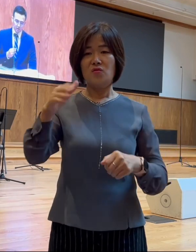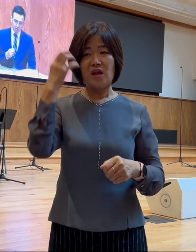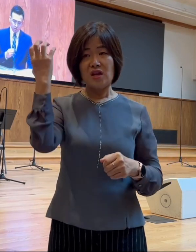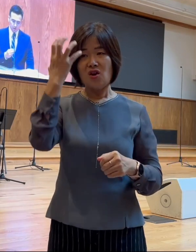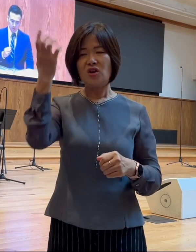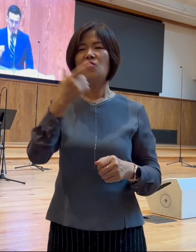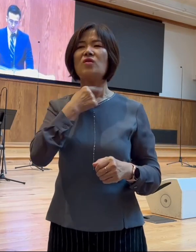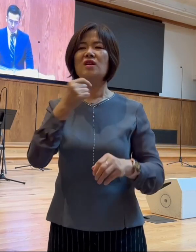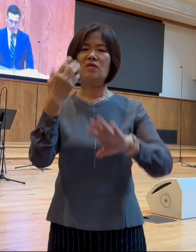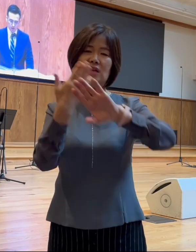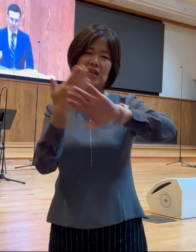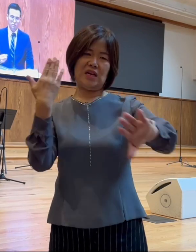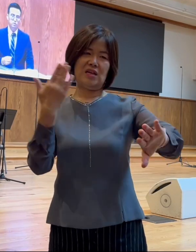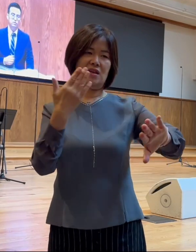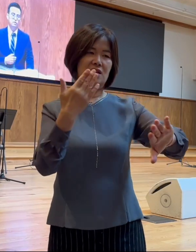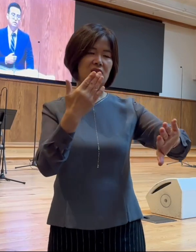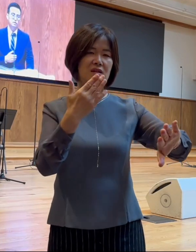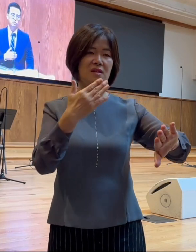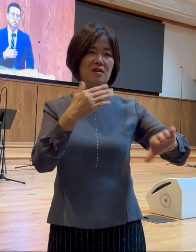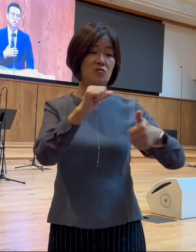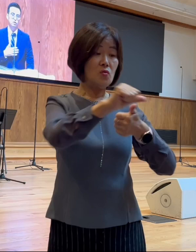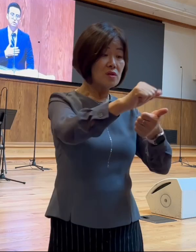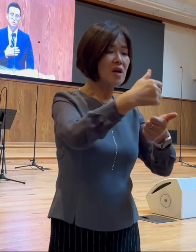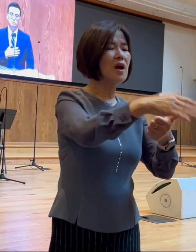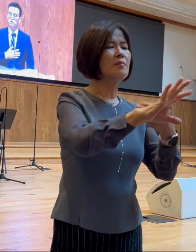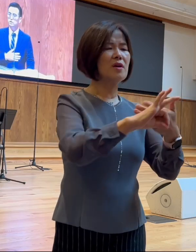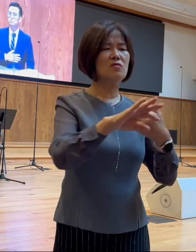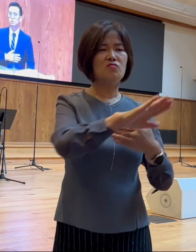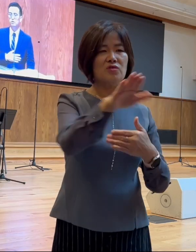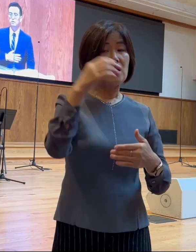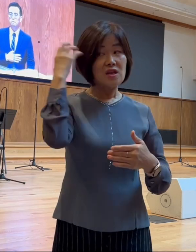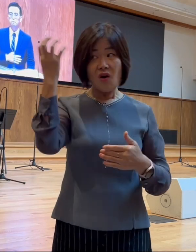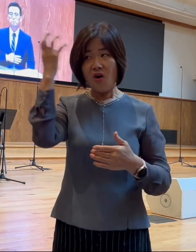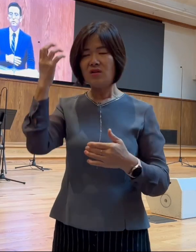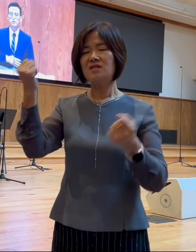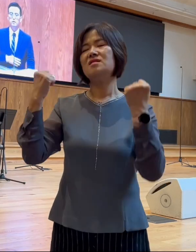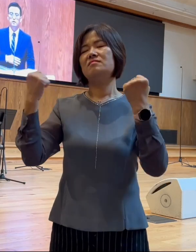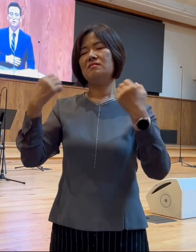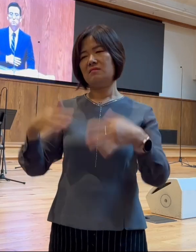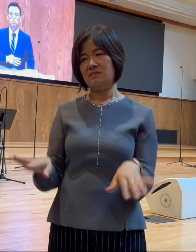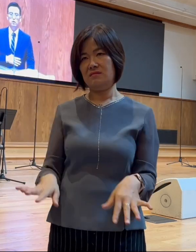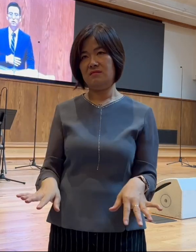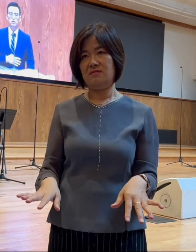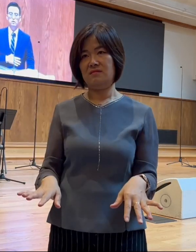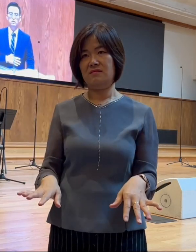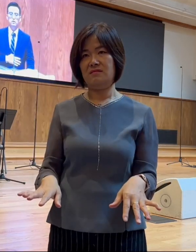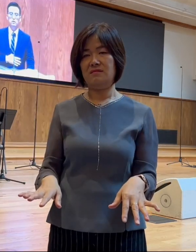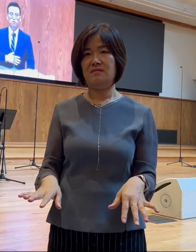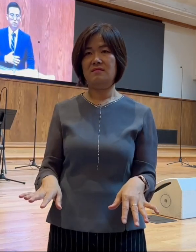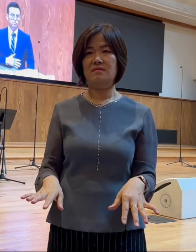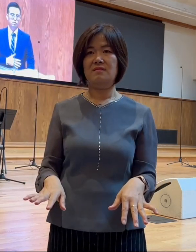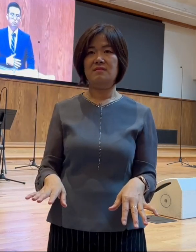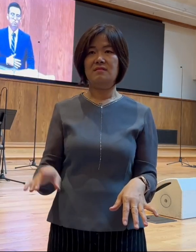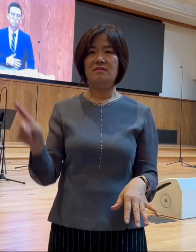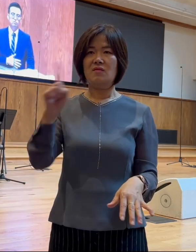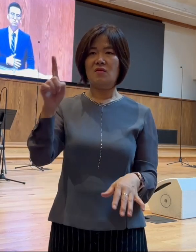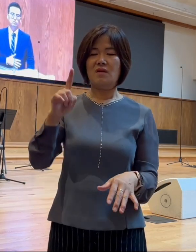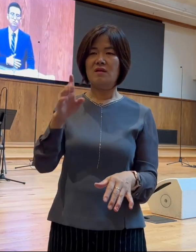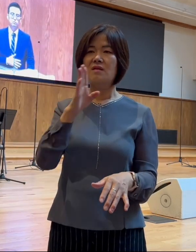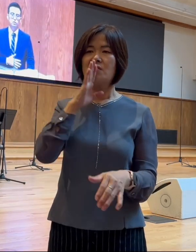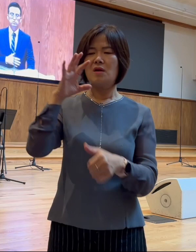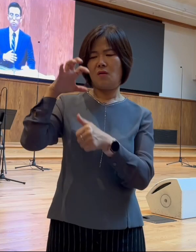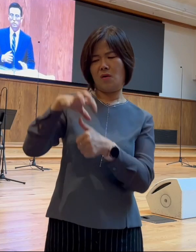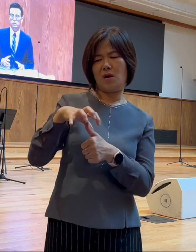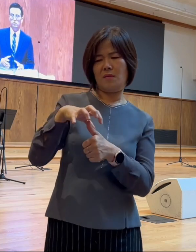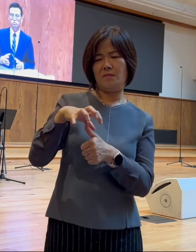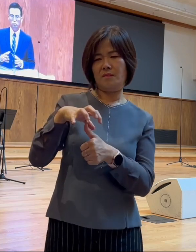원하는 것과 다르게 가게 되면 우리의 영은 힘을 잃습니다. 뭔가 억압되고,